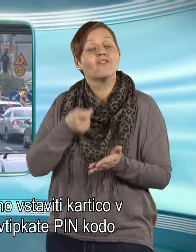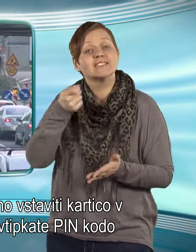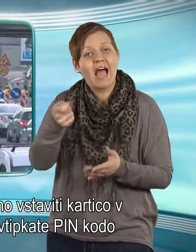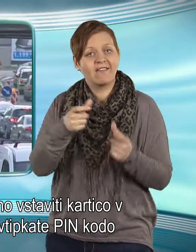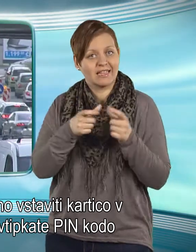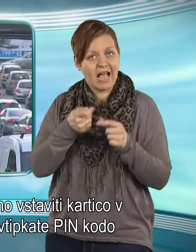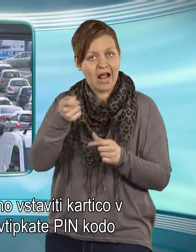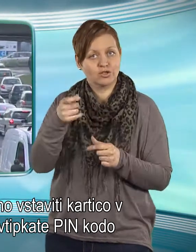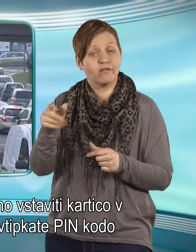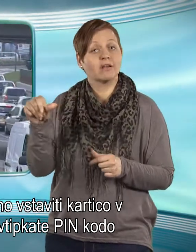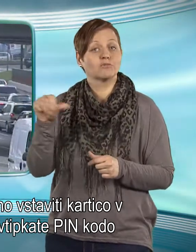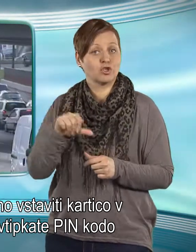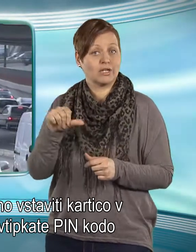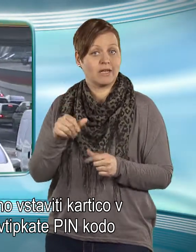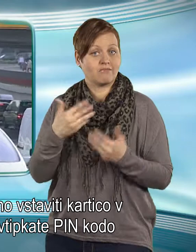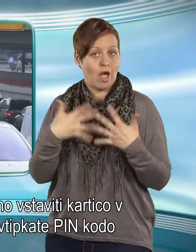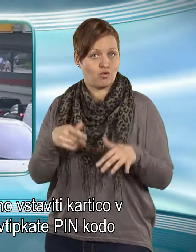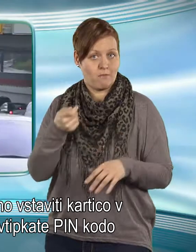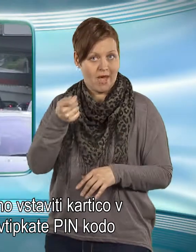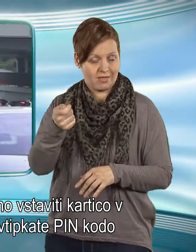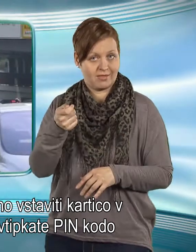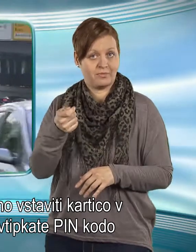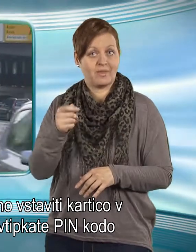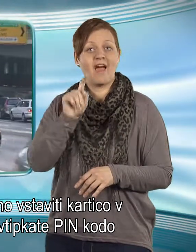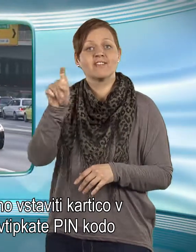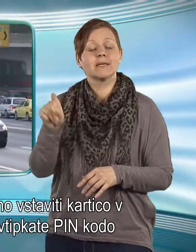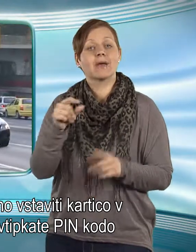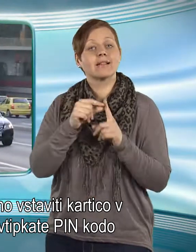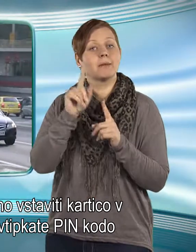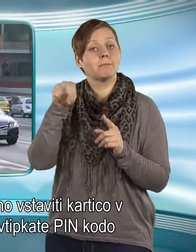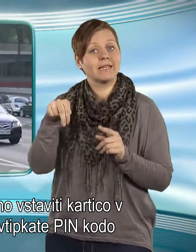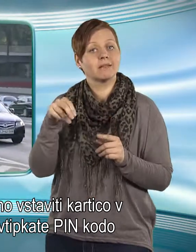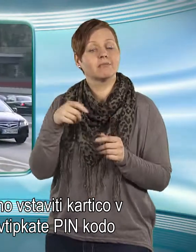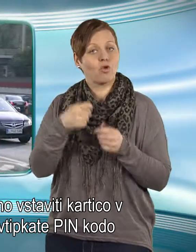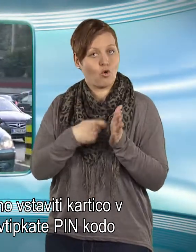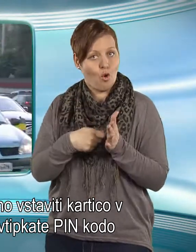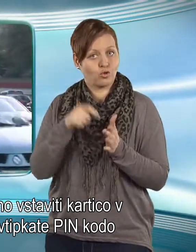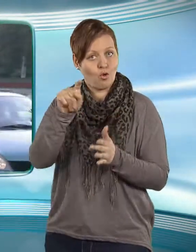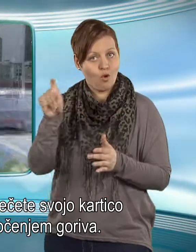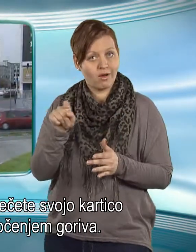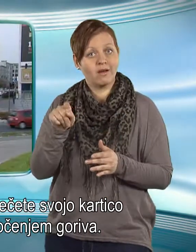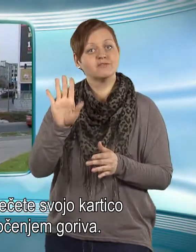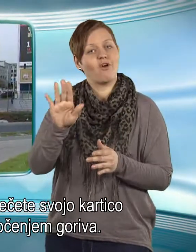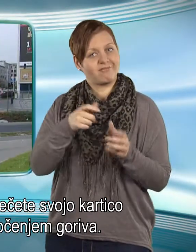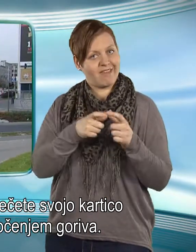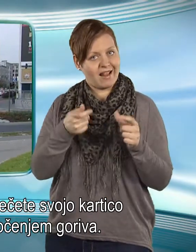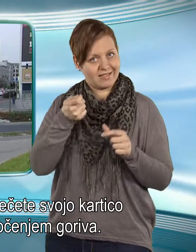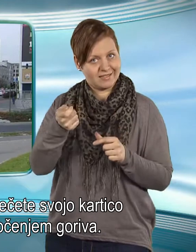vstaviti kartico v točilni avtomat, vtipkate PIN kodo svoje kartice, izvlečete svojo